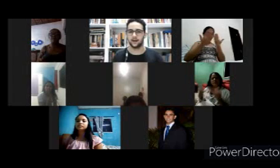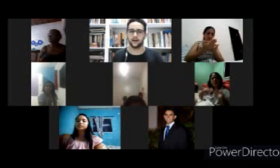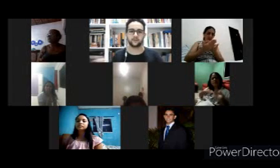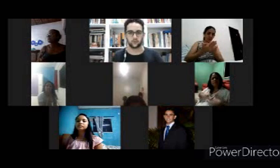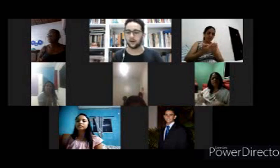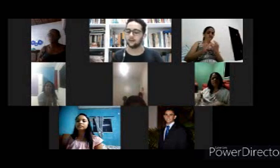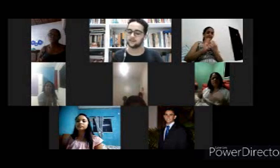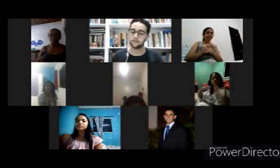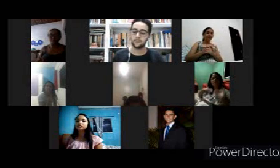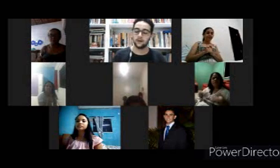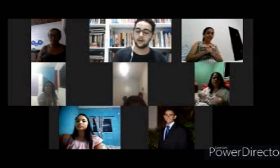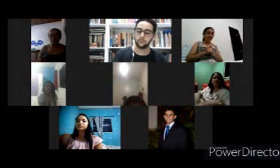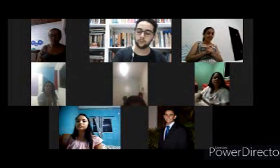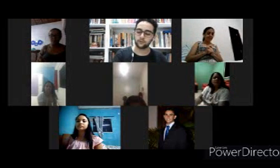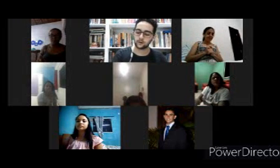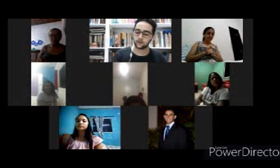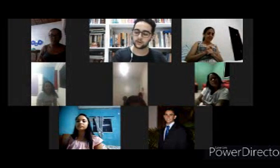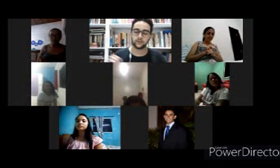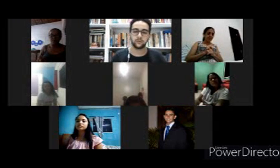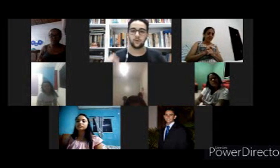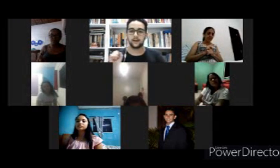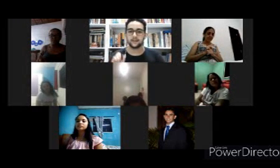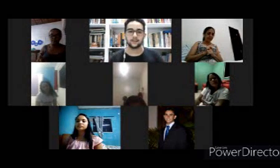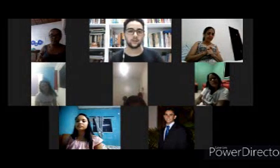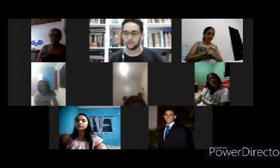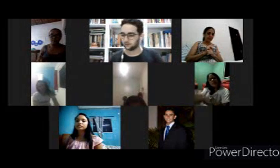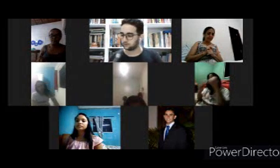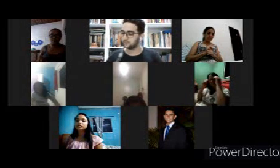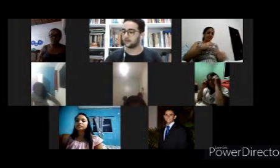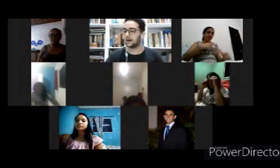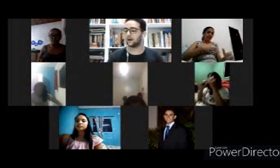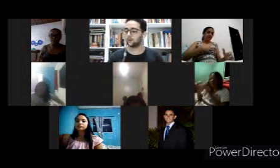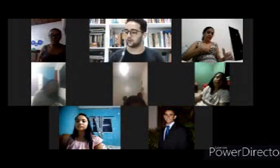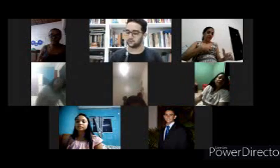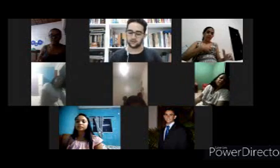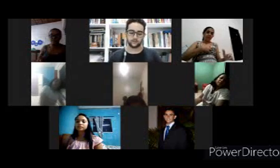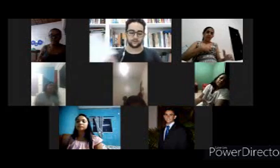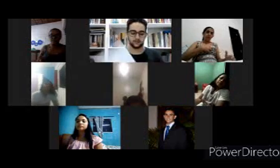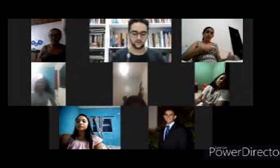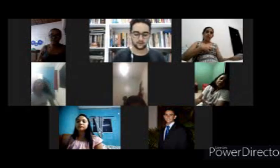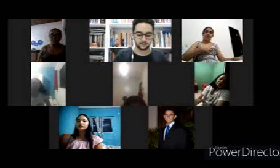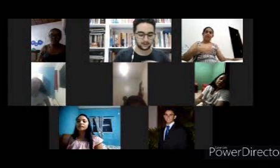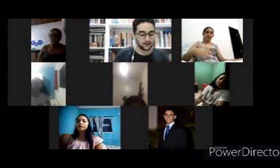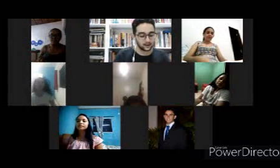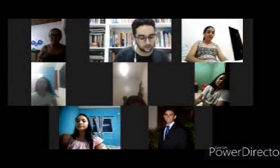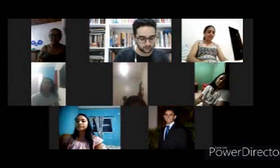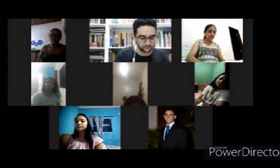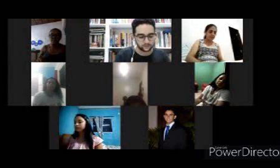materiais escolares. E por último, agora a gente viu sentimentos. Agora uma atividade para vocês fazerem agora, que